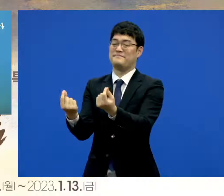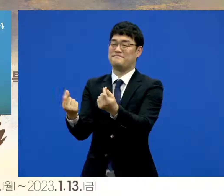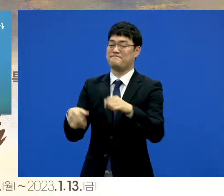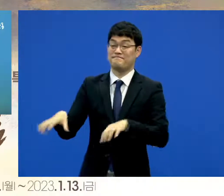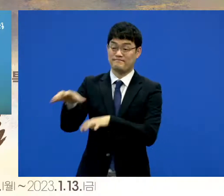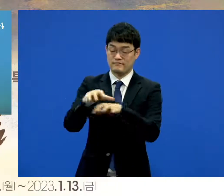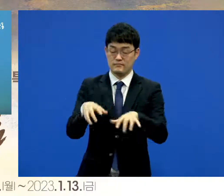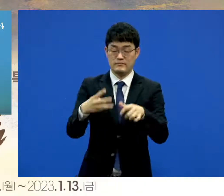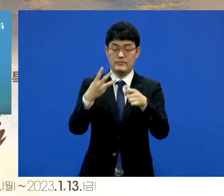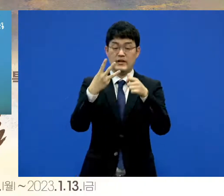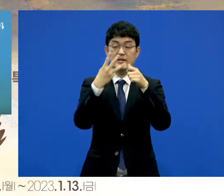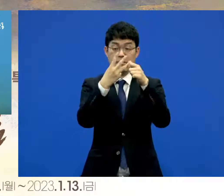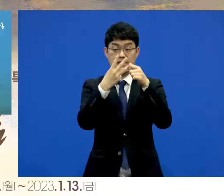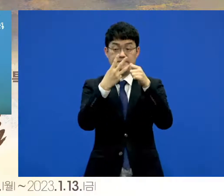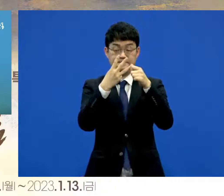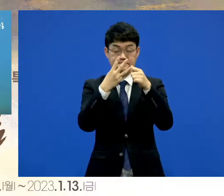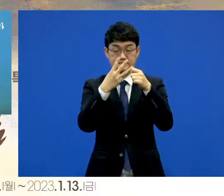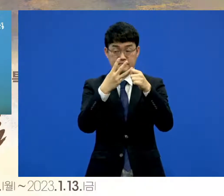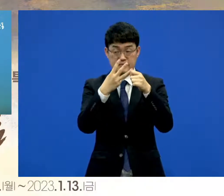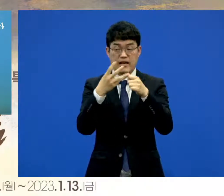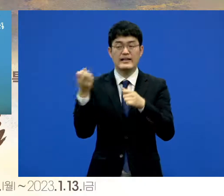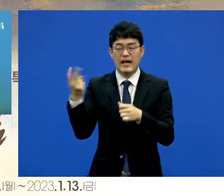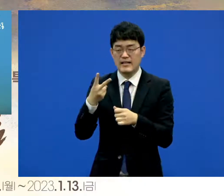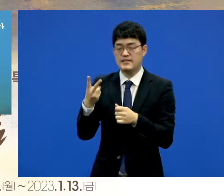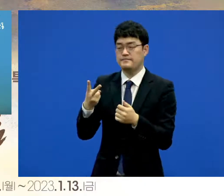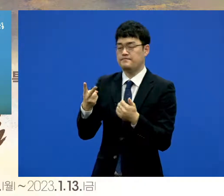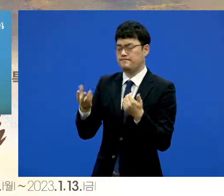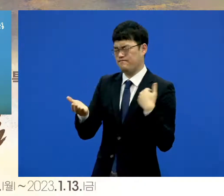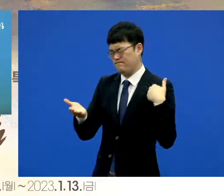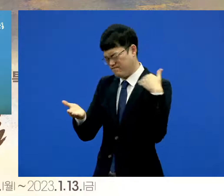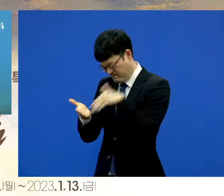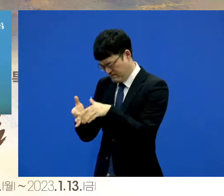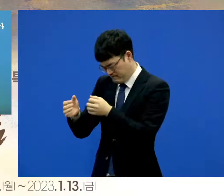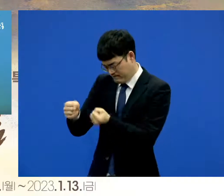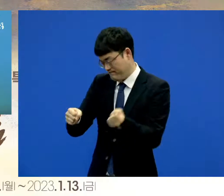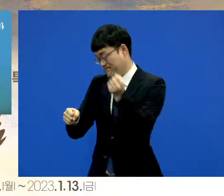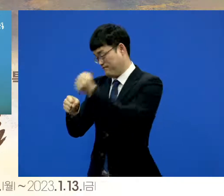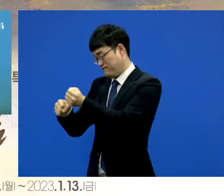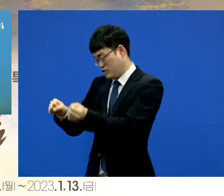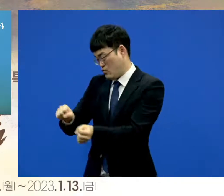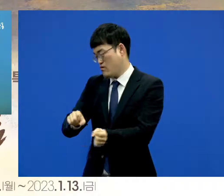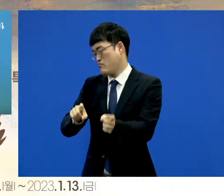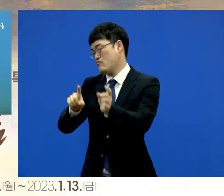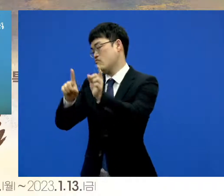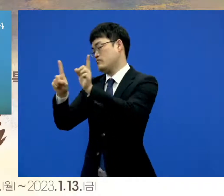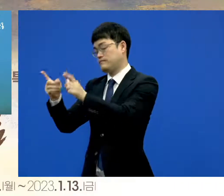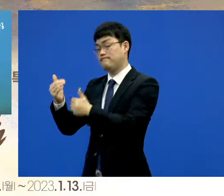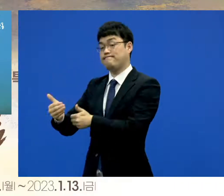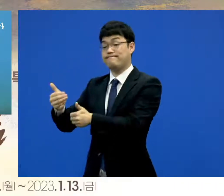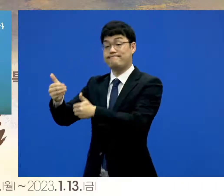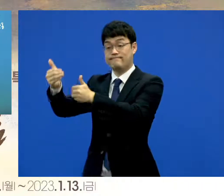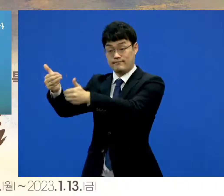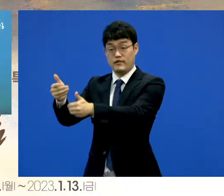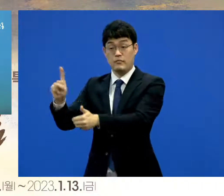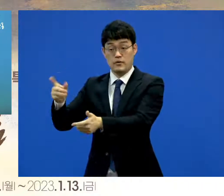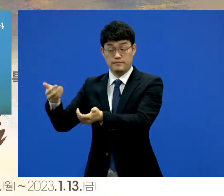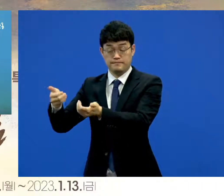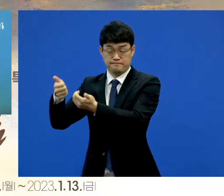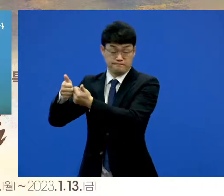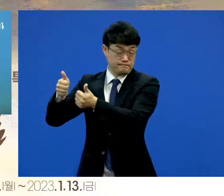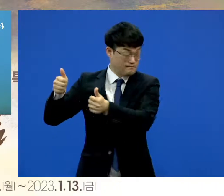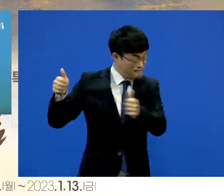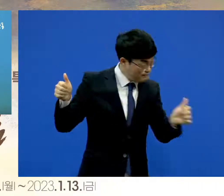그리고 세 번째 시기는 다시 회복의 과정으로 나아가는 거예요. 이 회복이 뭐예요? 떠났던 자가 돌아오는 거예요.